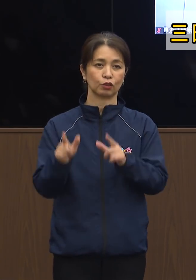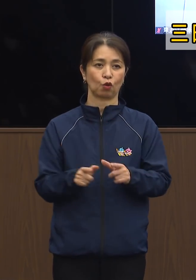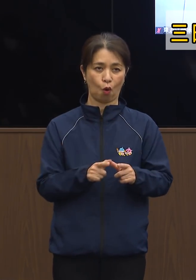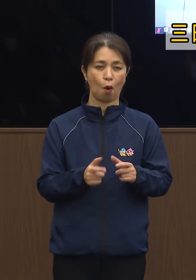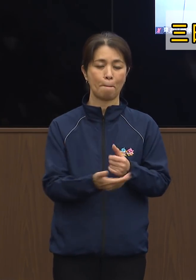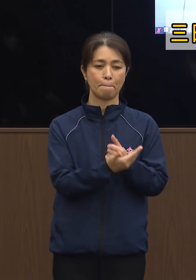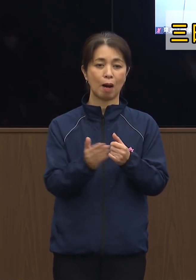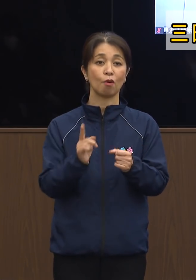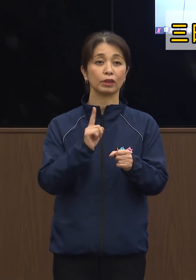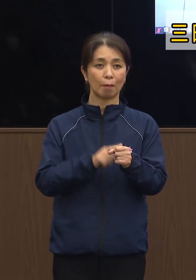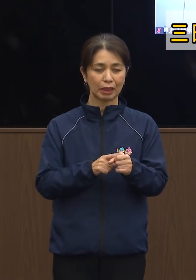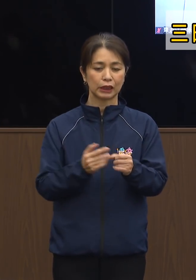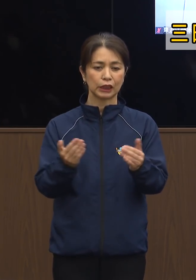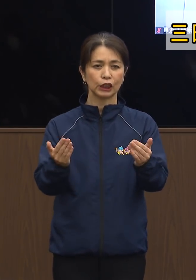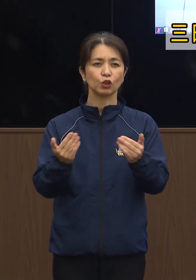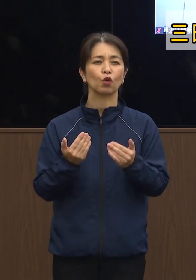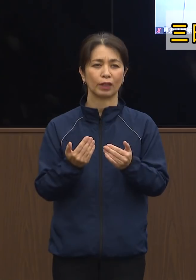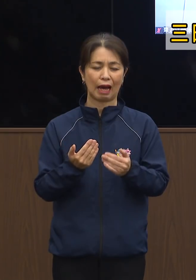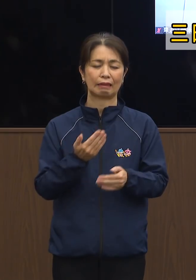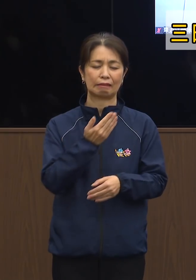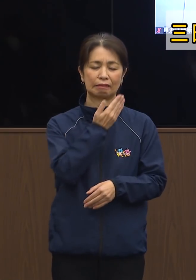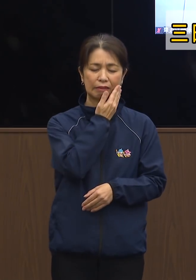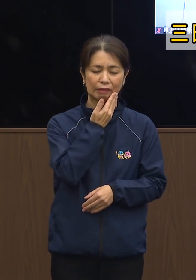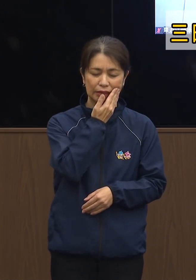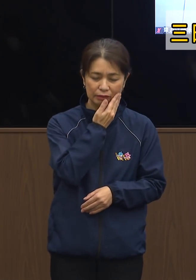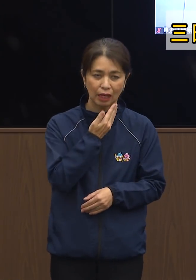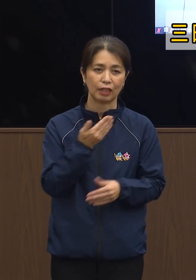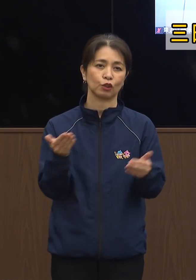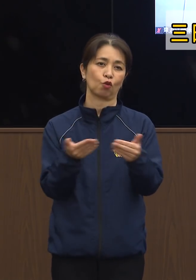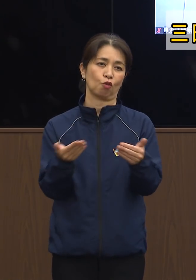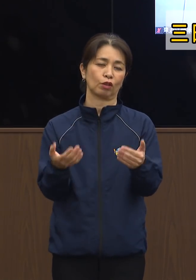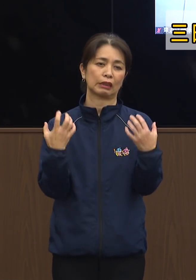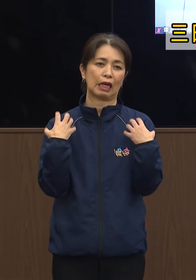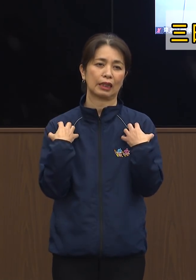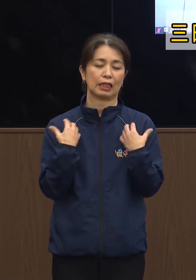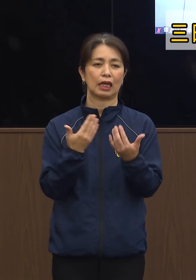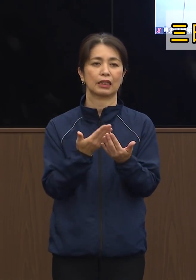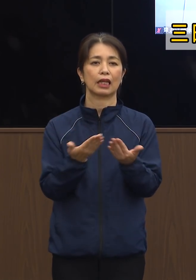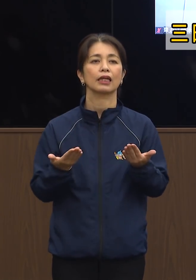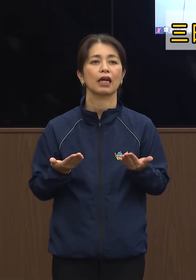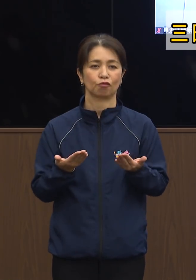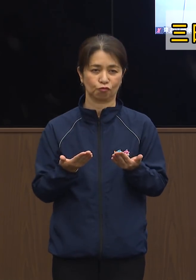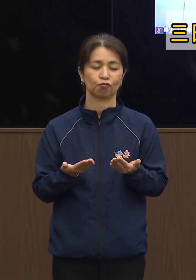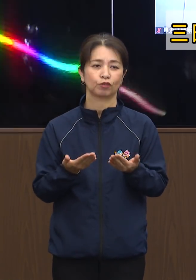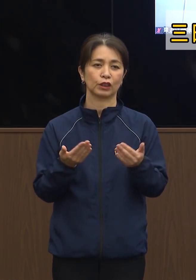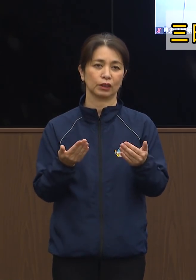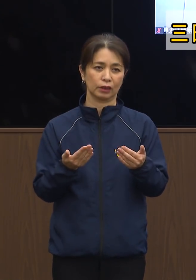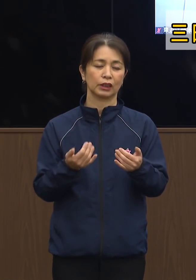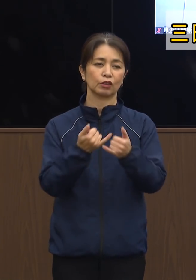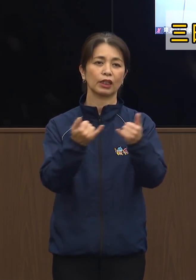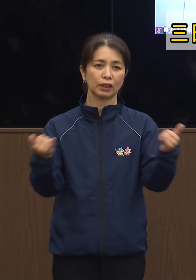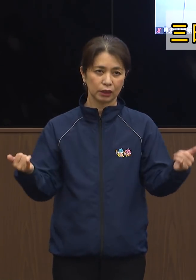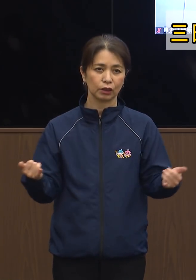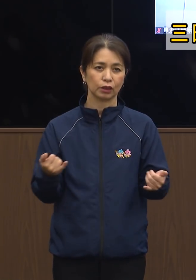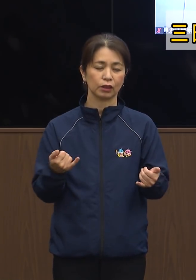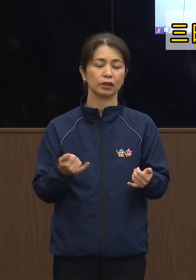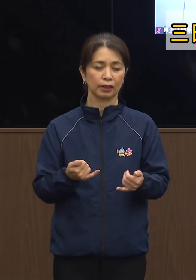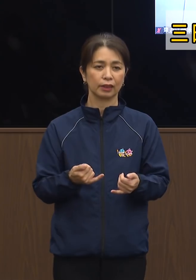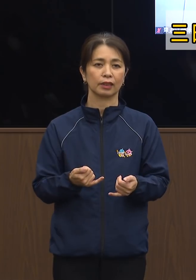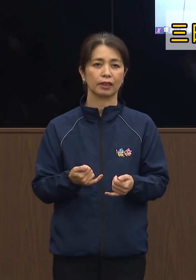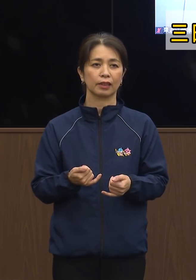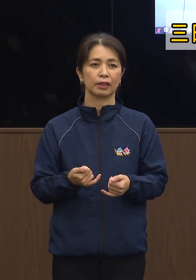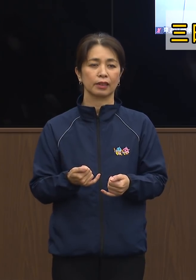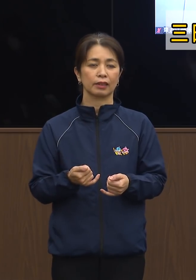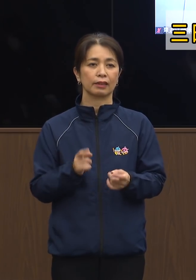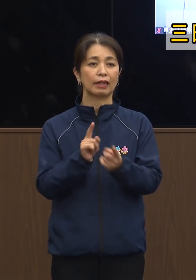ために必要な仕事、大切な仕事を担っていただいている方々に対しても心を寄せ、一日も早いこの事態